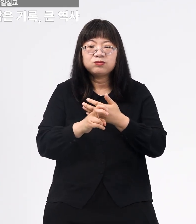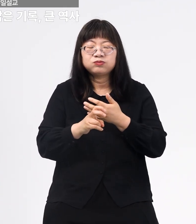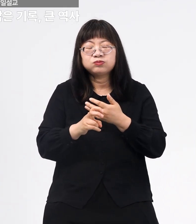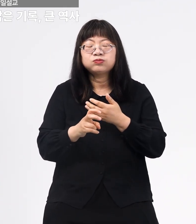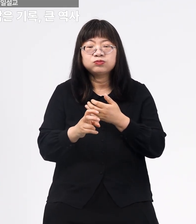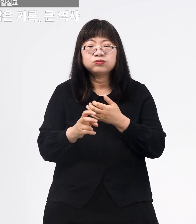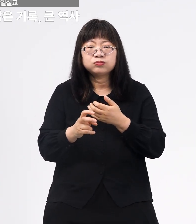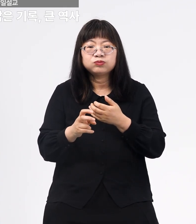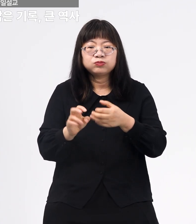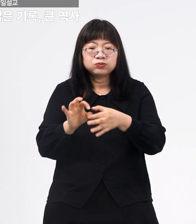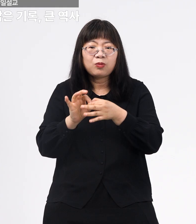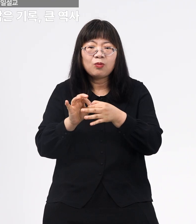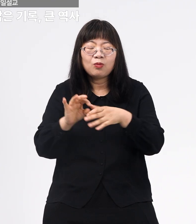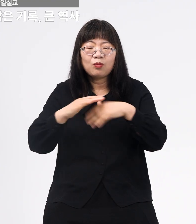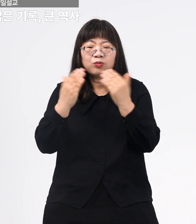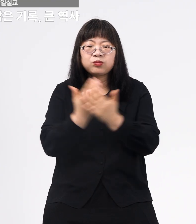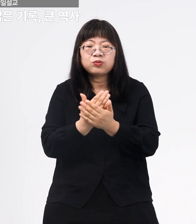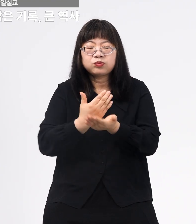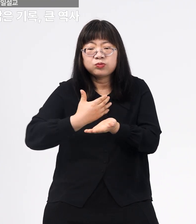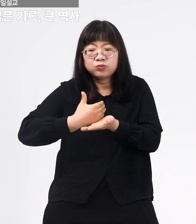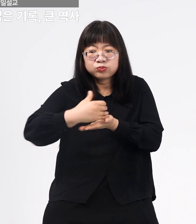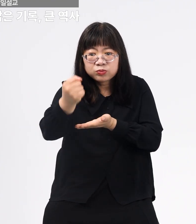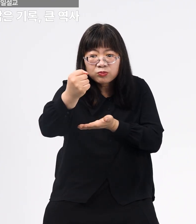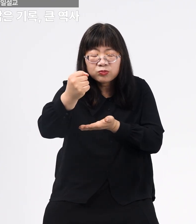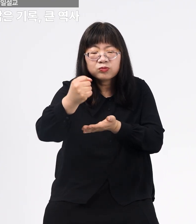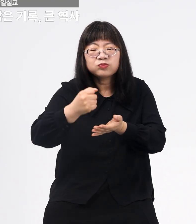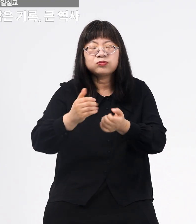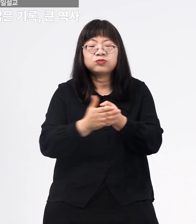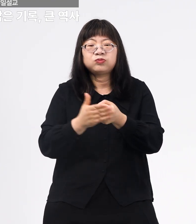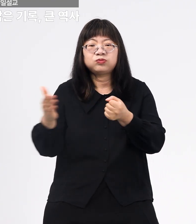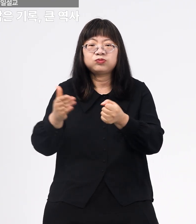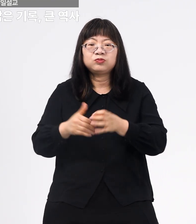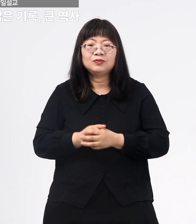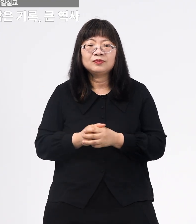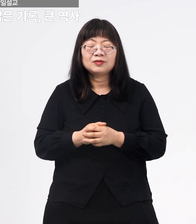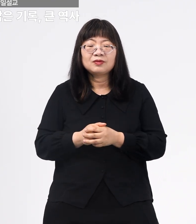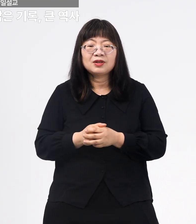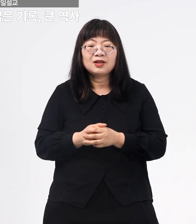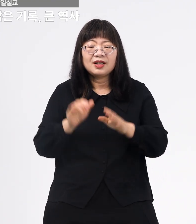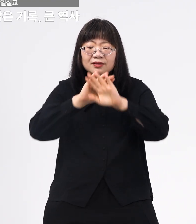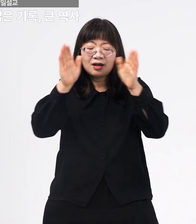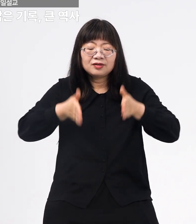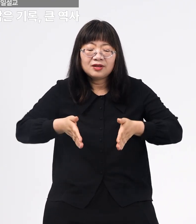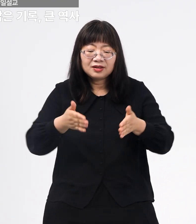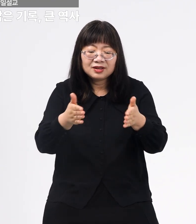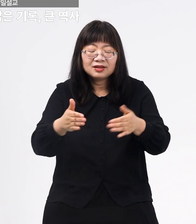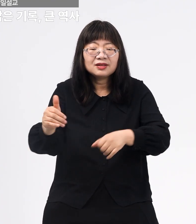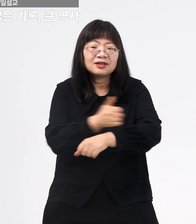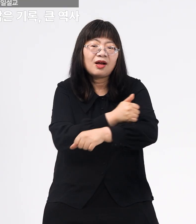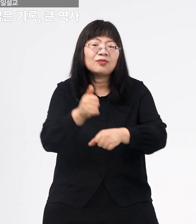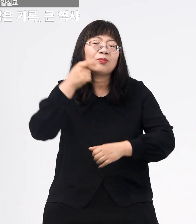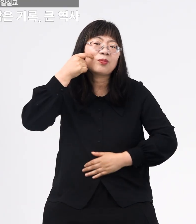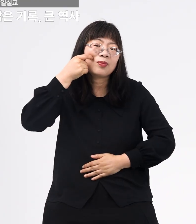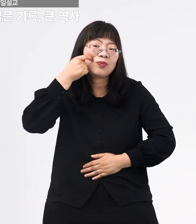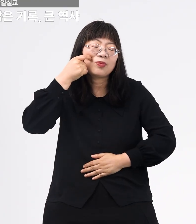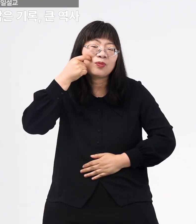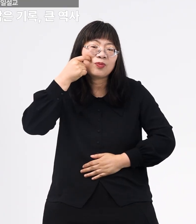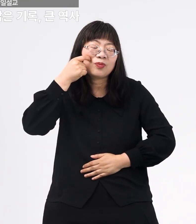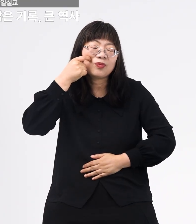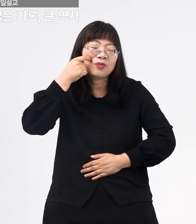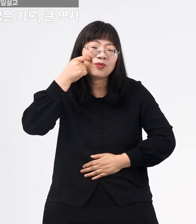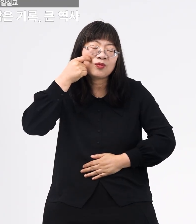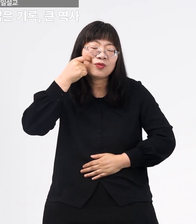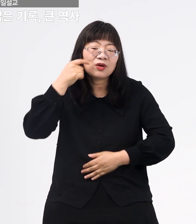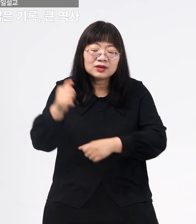폭력에 의해서 모든 걸 다 거덜나고 빼앗기니까 대로로 다닐 수가 없어요. 그래서 어디로